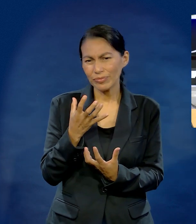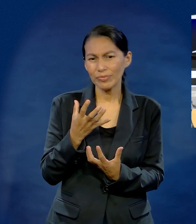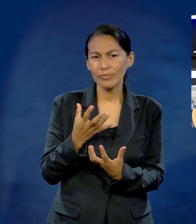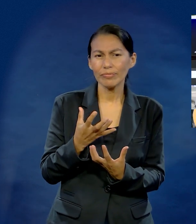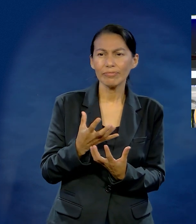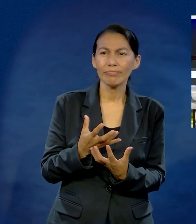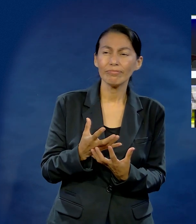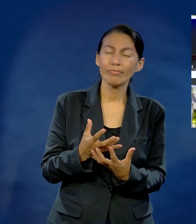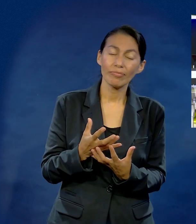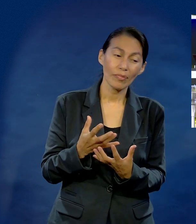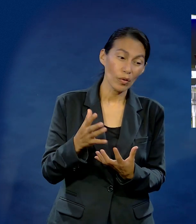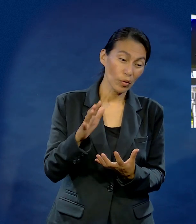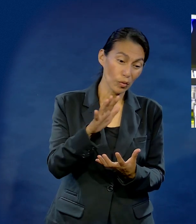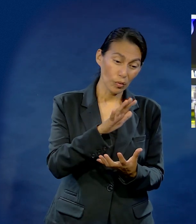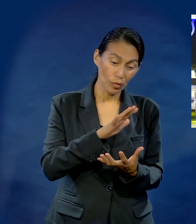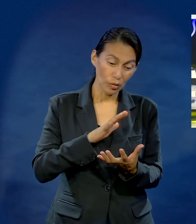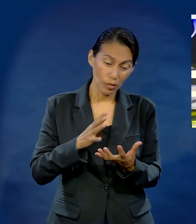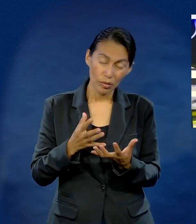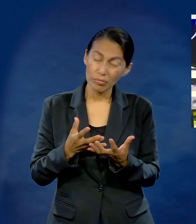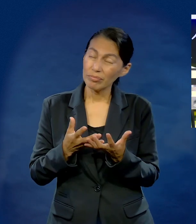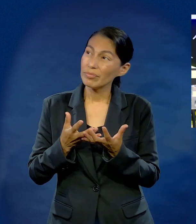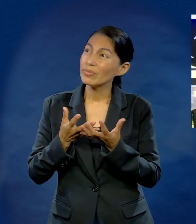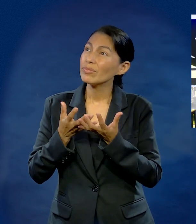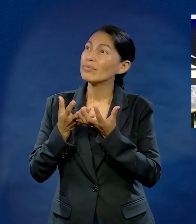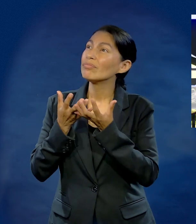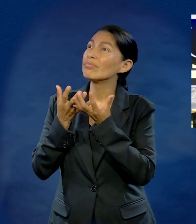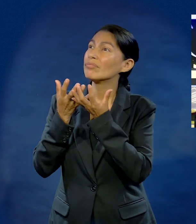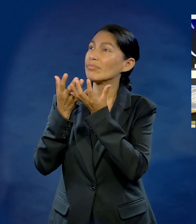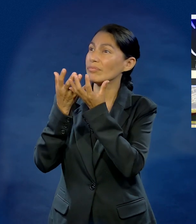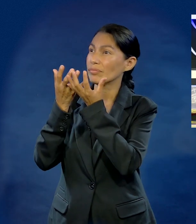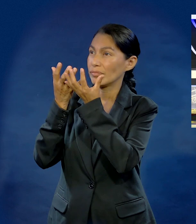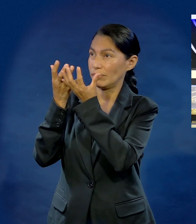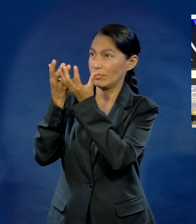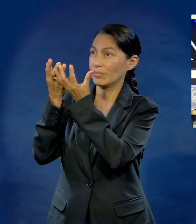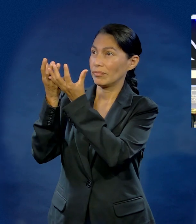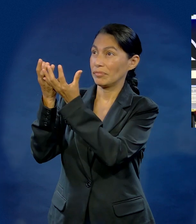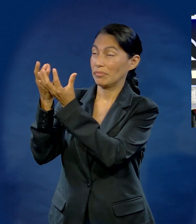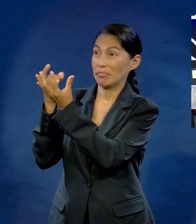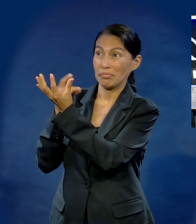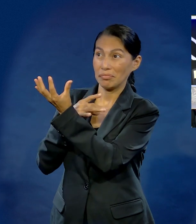trae tus pesares y tus